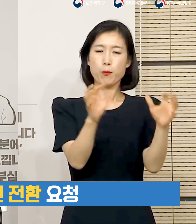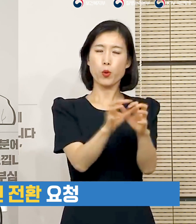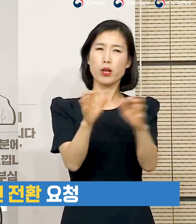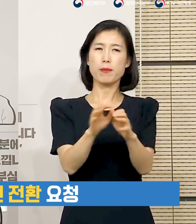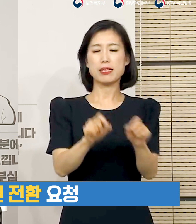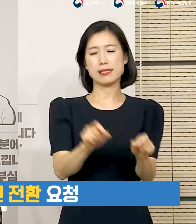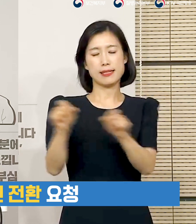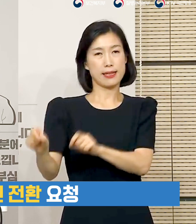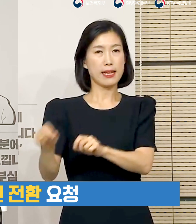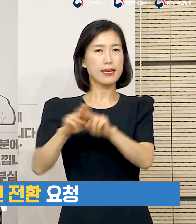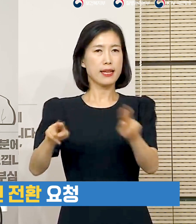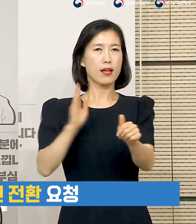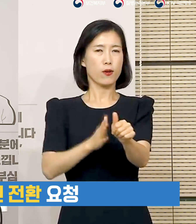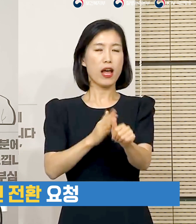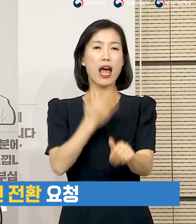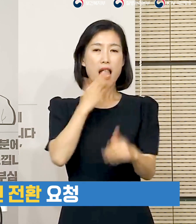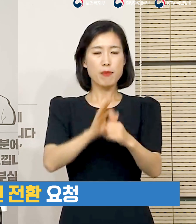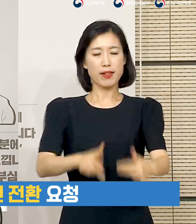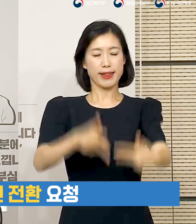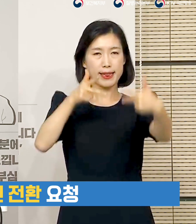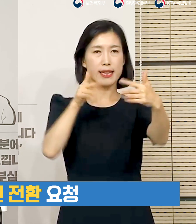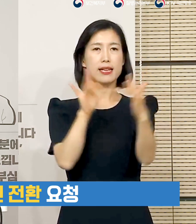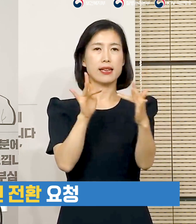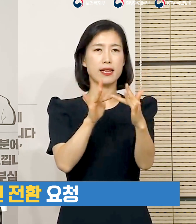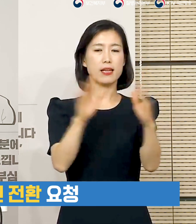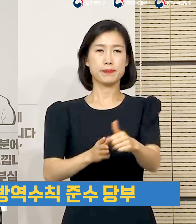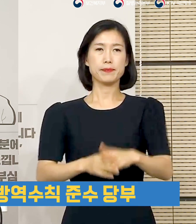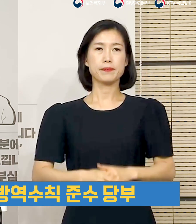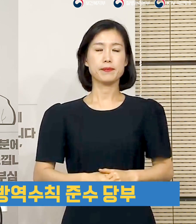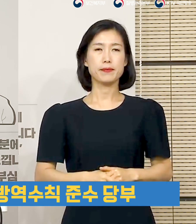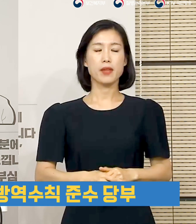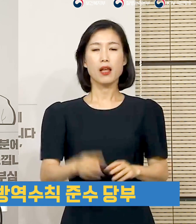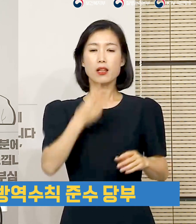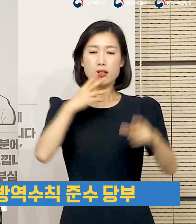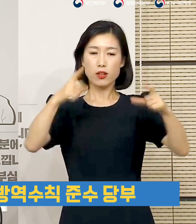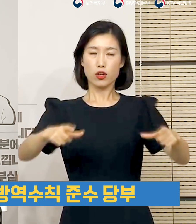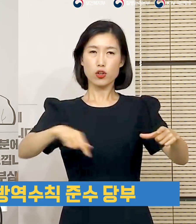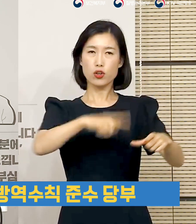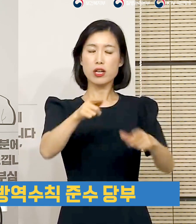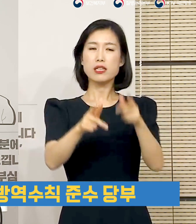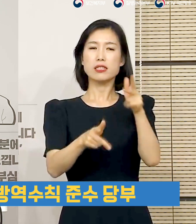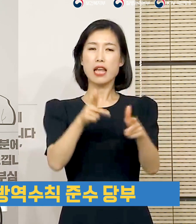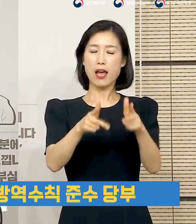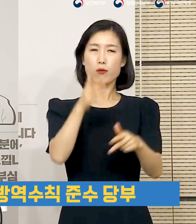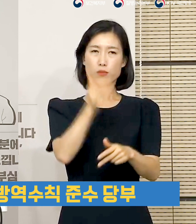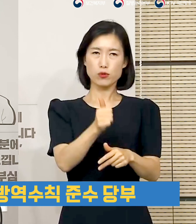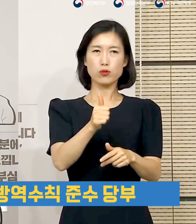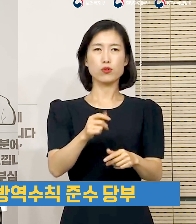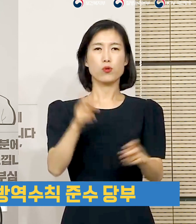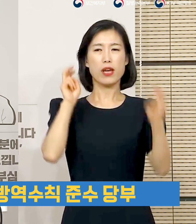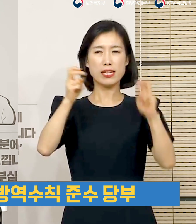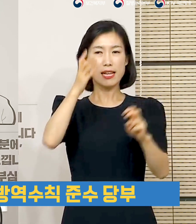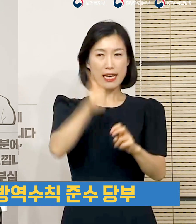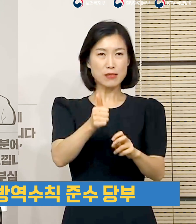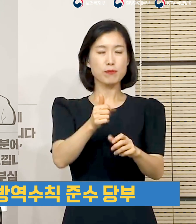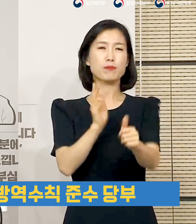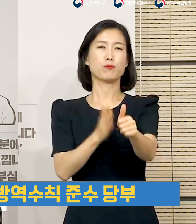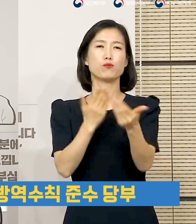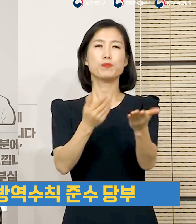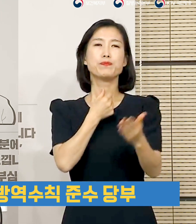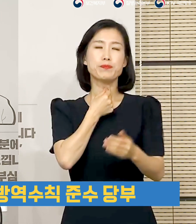주시고 되도록 비대면으로 전환해 주실 것을 요청드립니다. 수도권 지역의 사업주와 고용주분들께도 부탁을